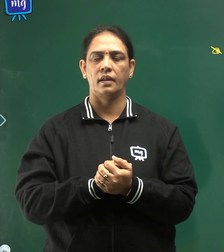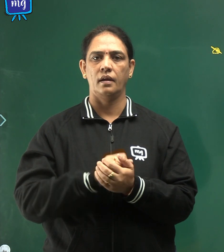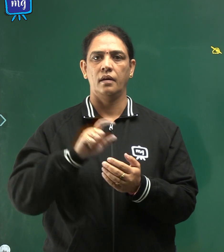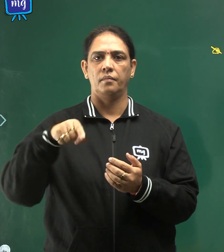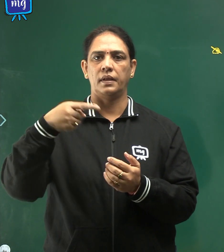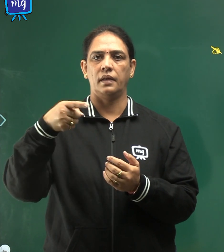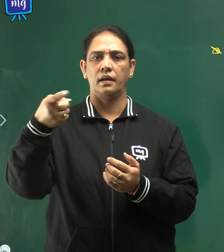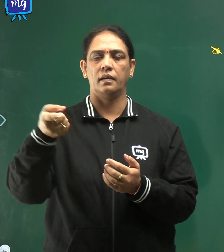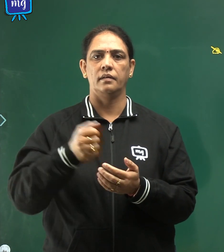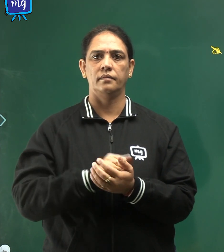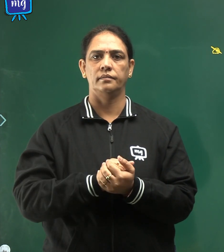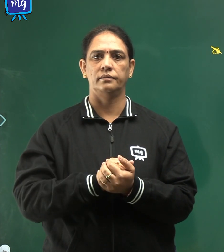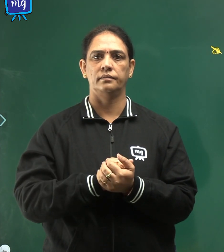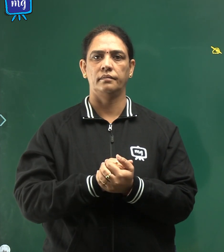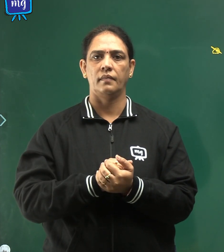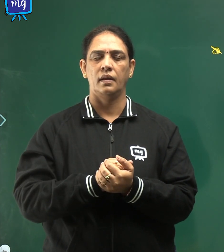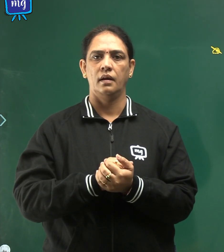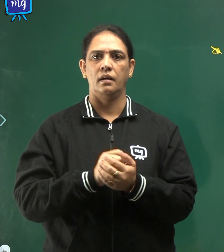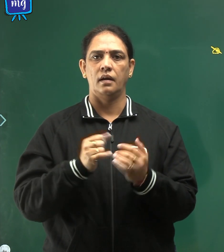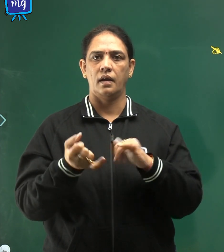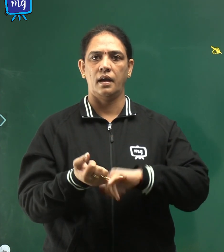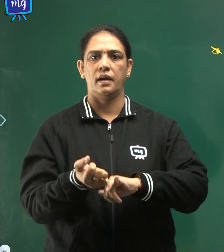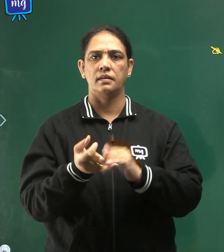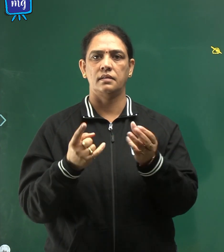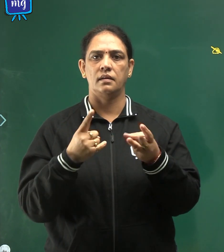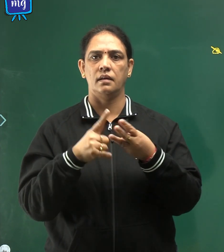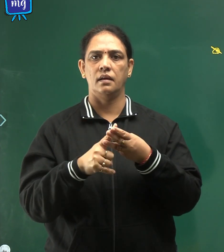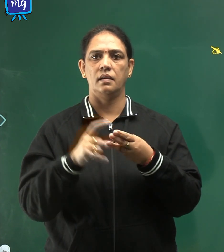प्रत्येक त्रिज्य खंड